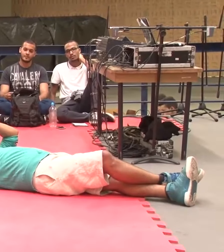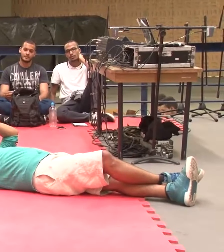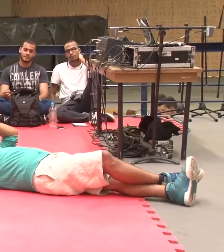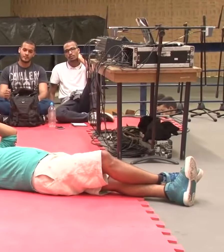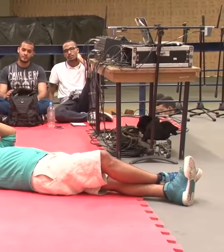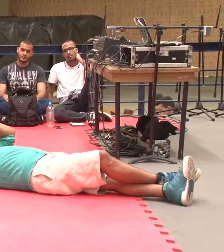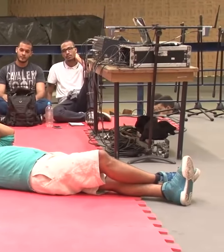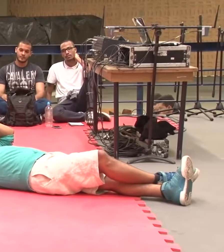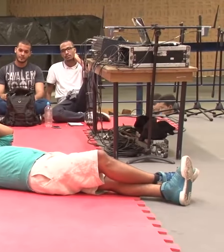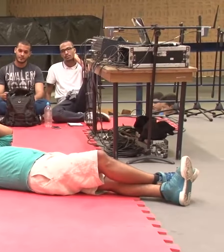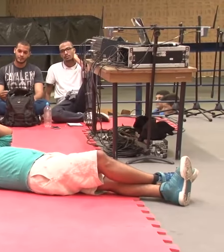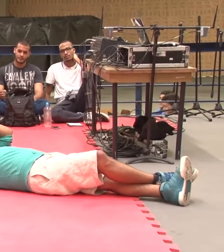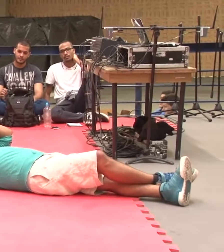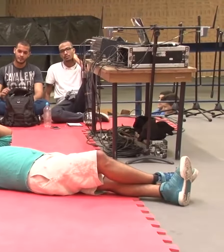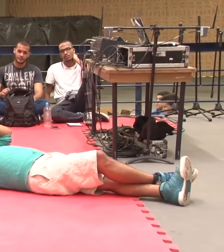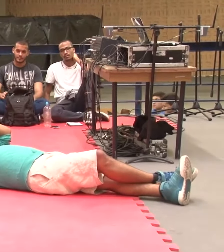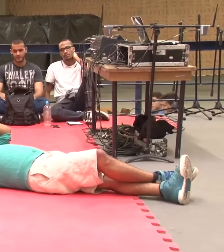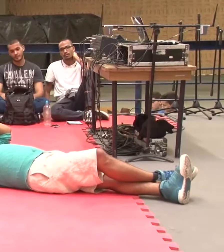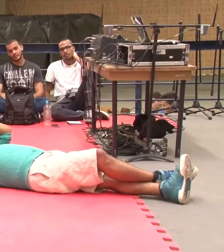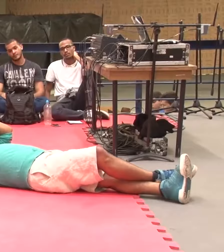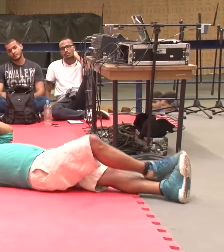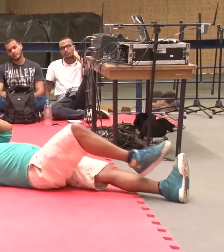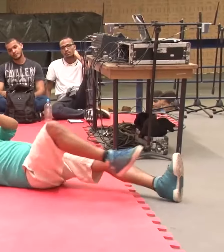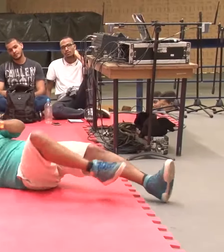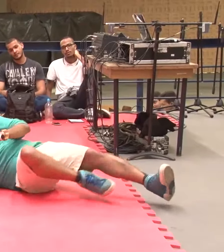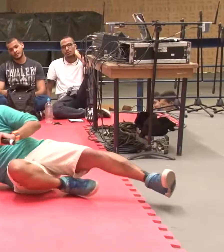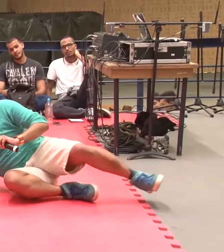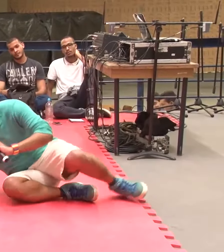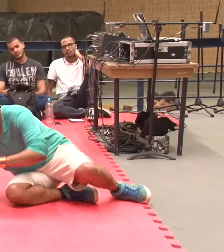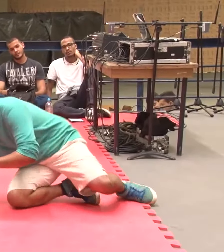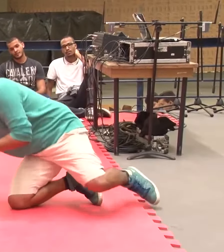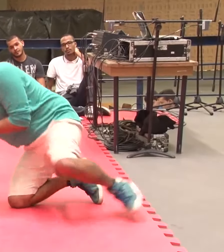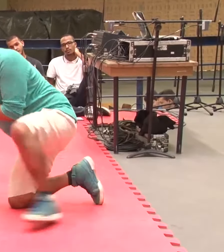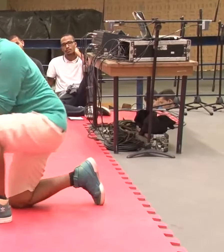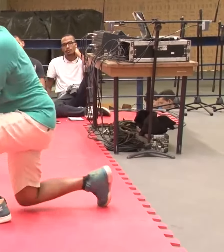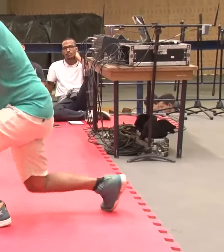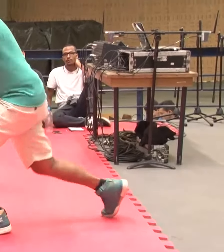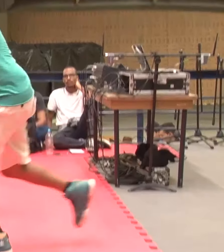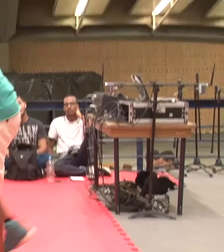na minha cabeça, mas tudo bem. Oh, Suelen.